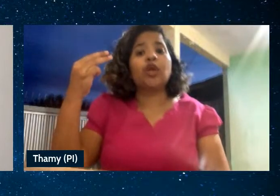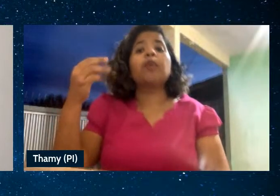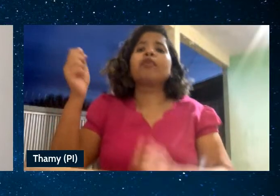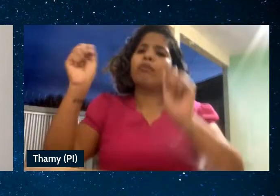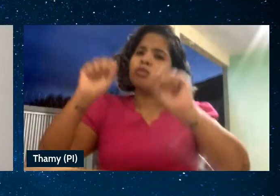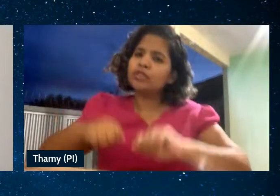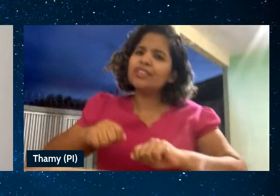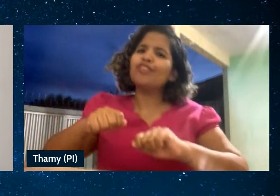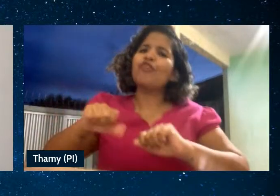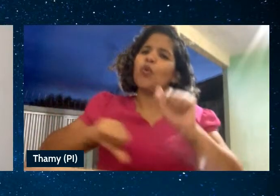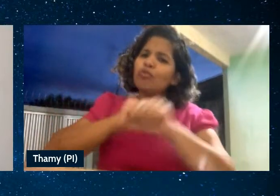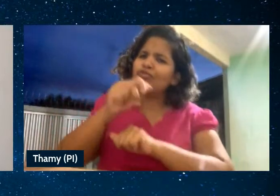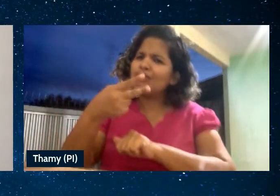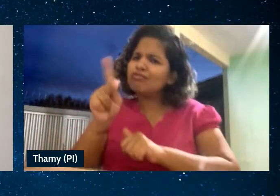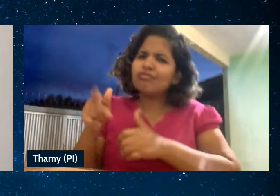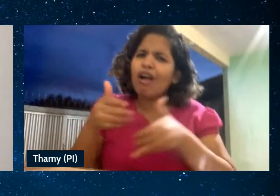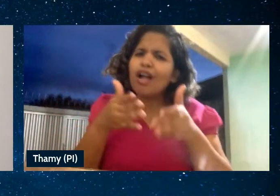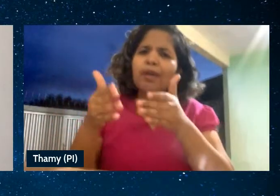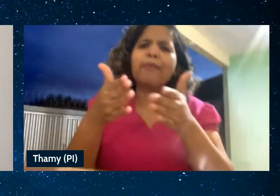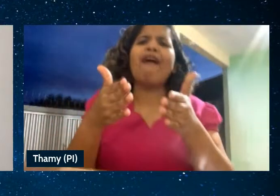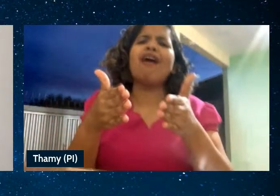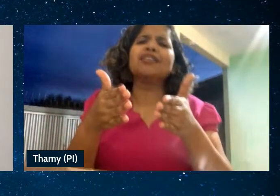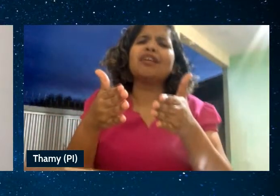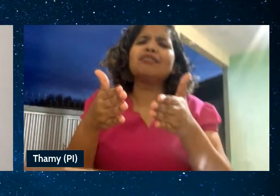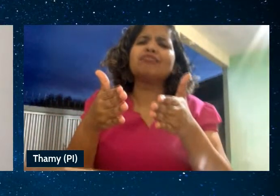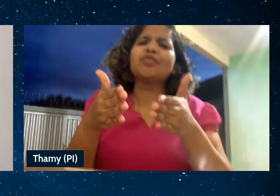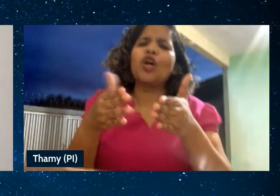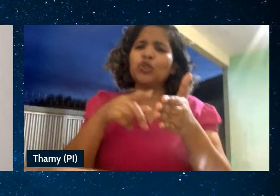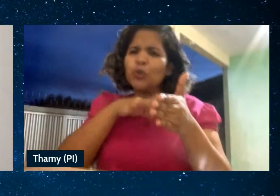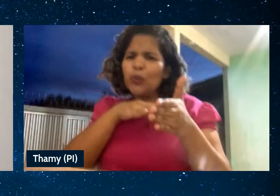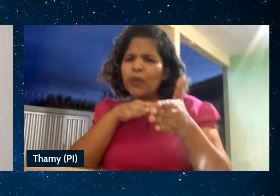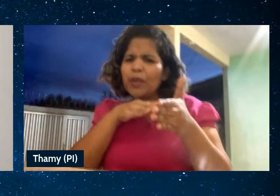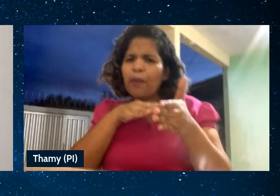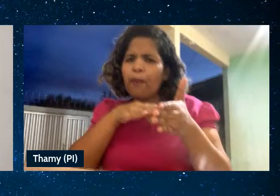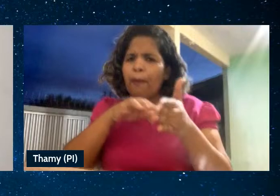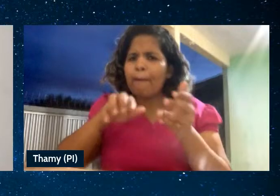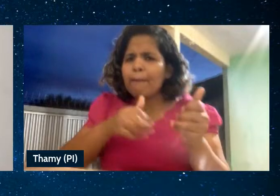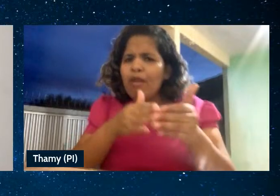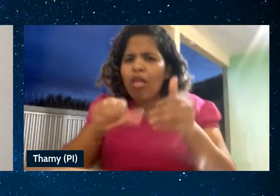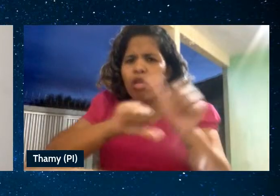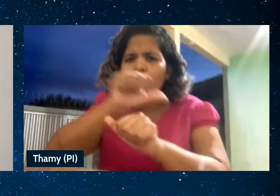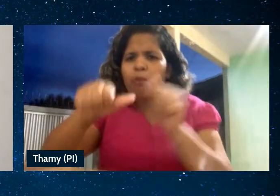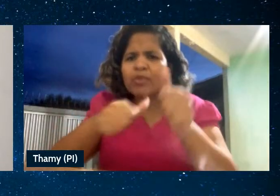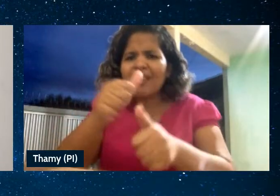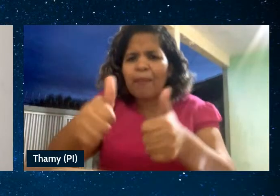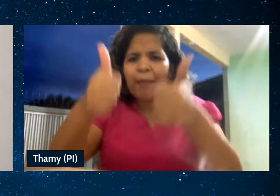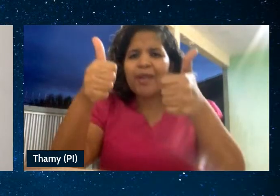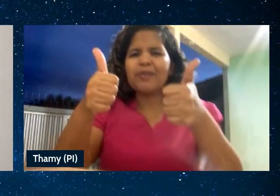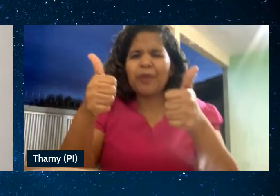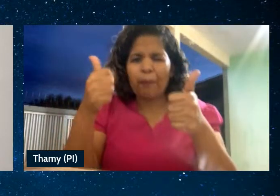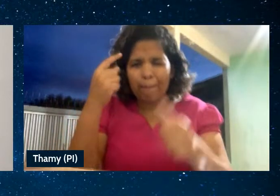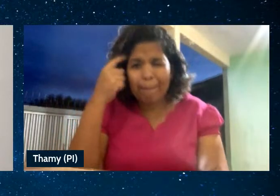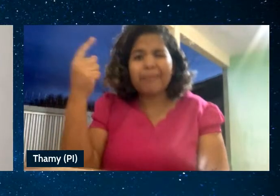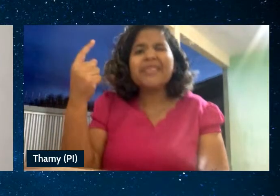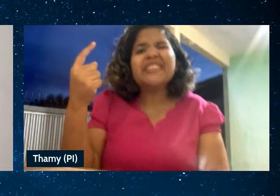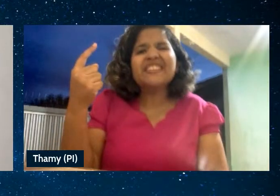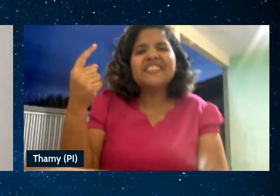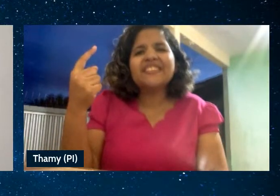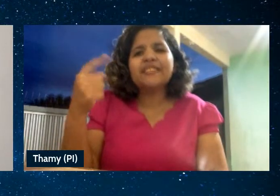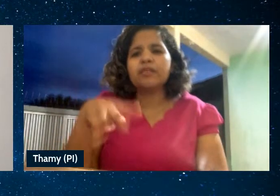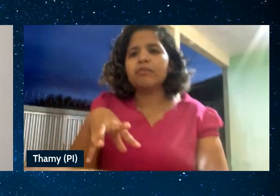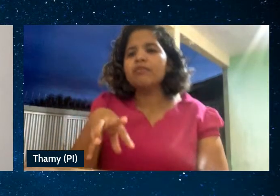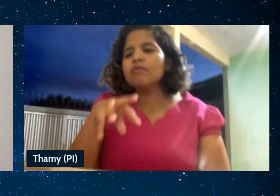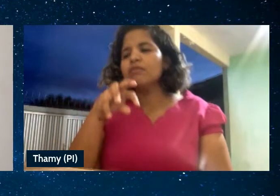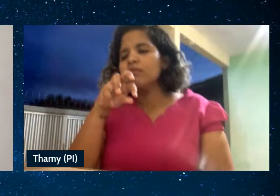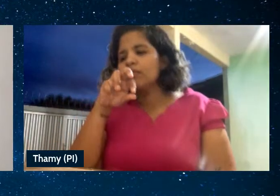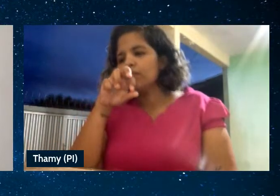então Joana De Angeles fala para nós Pense nisso respirando